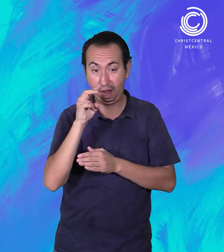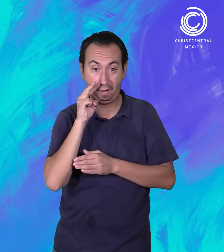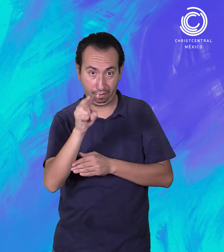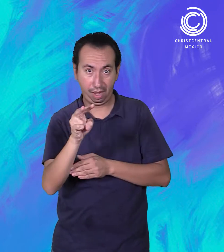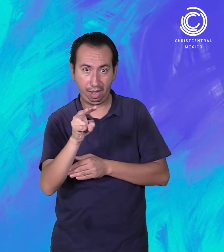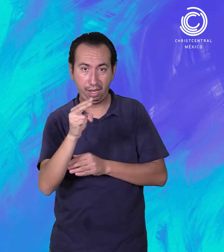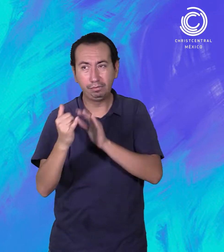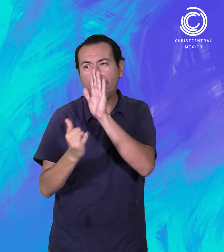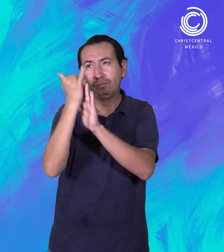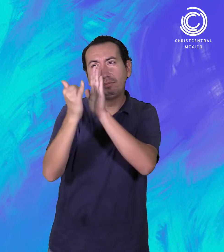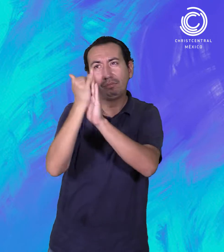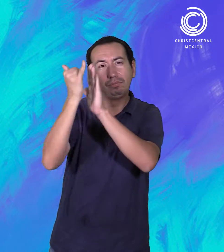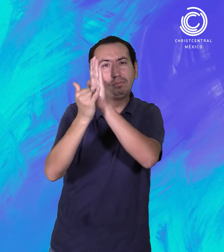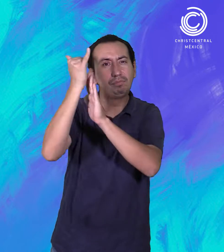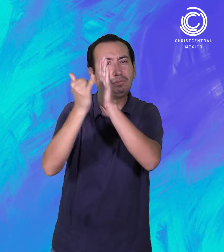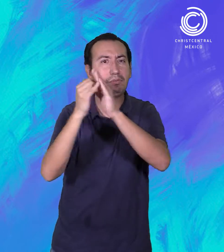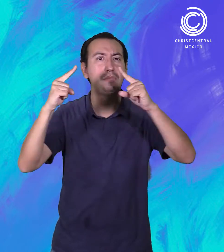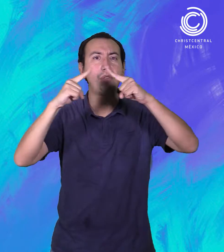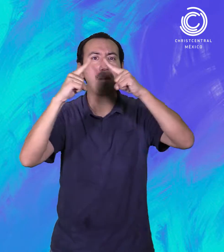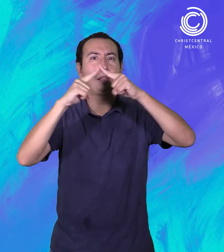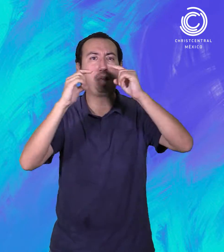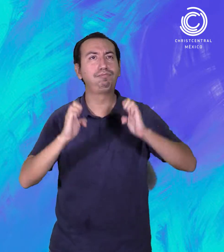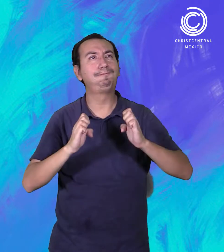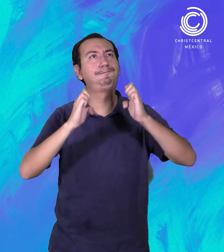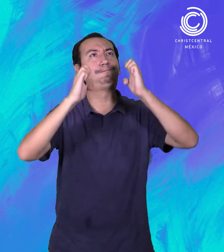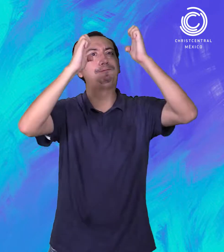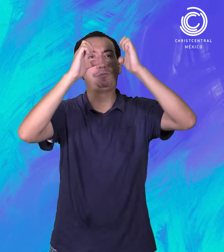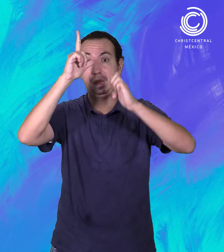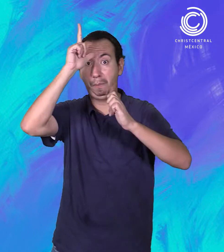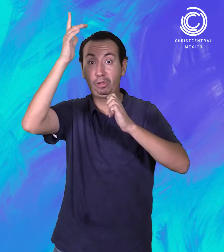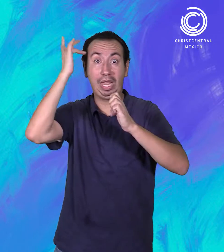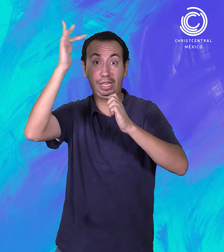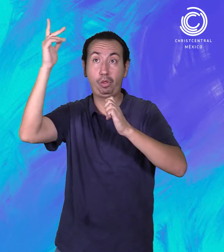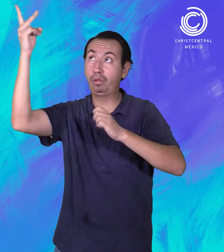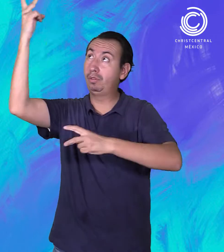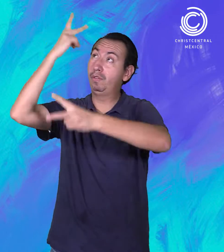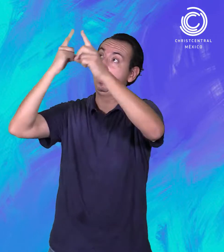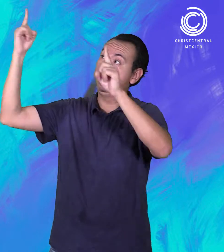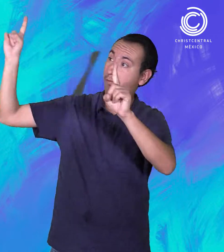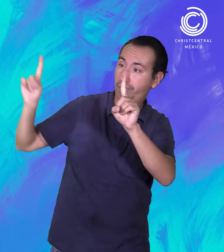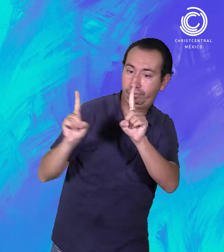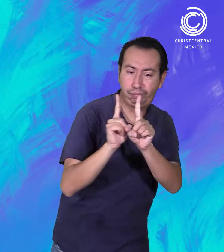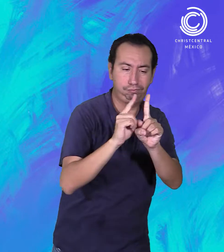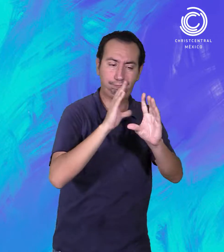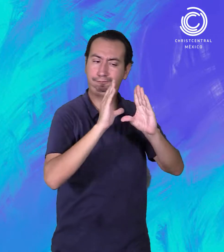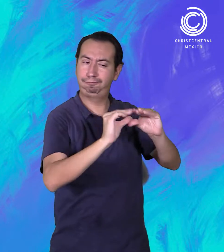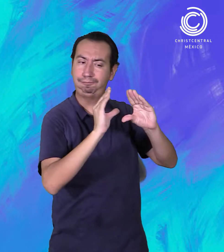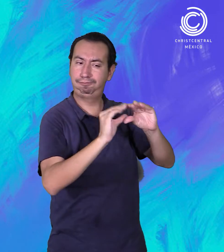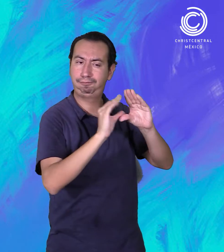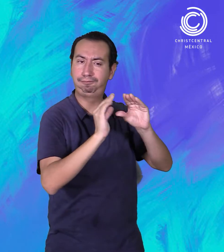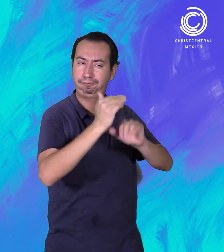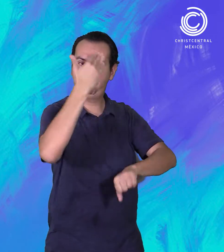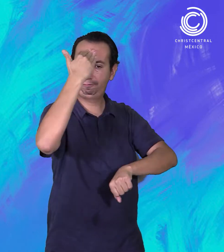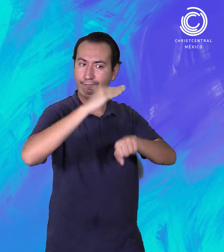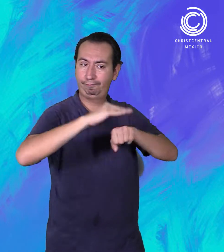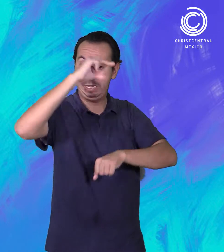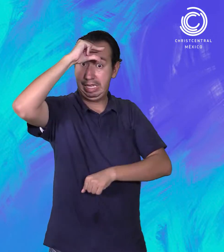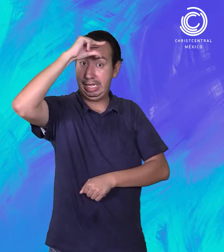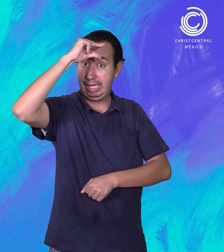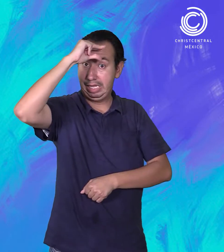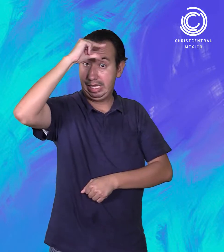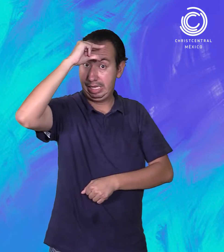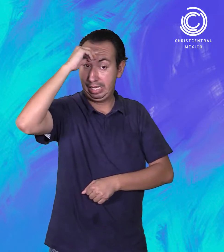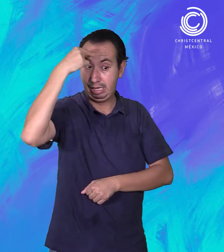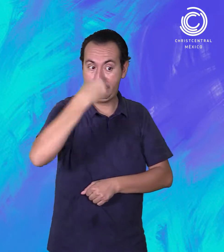del tabernáculo, también nos dice la Escritura que el Espíritu Santo vino sobre algunos hombres para capacitarlos y que pudieran ser llenos